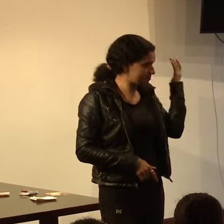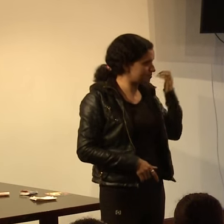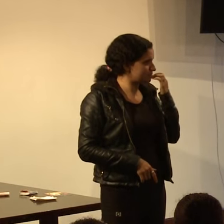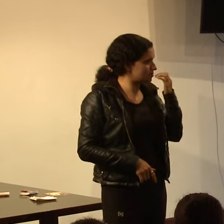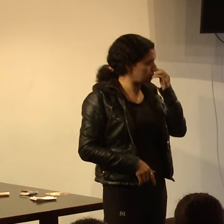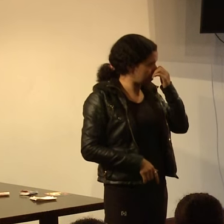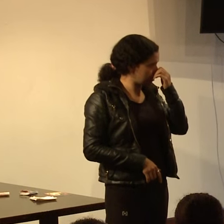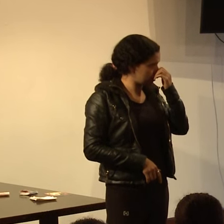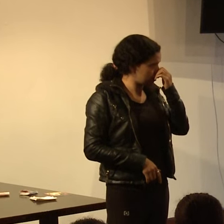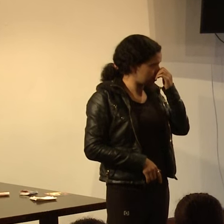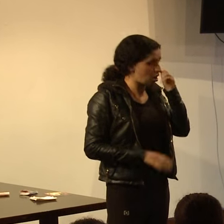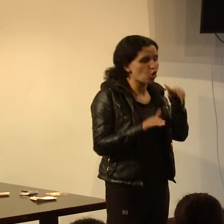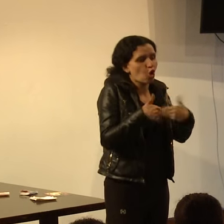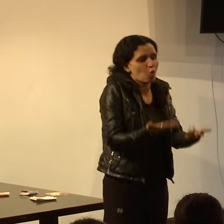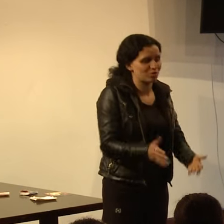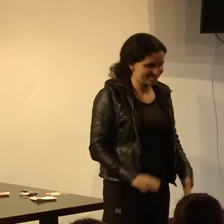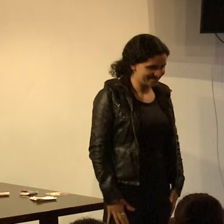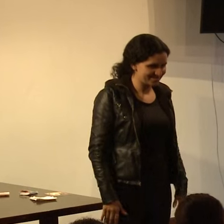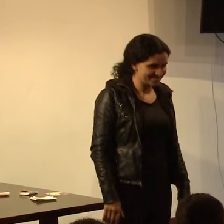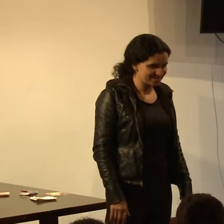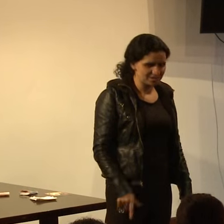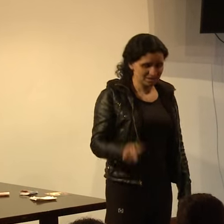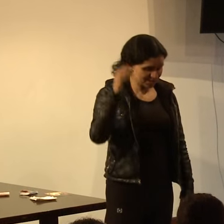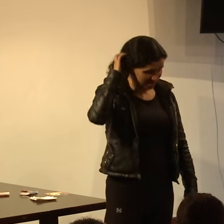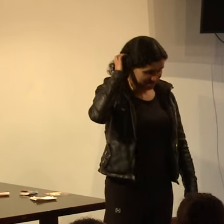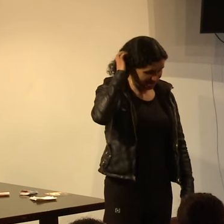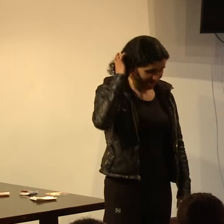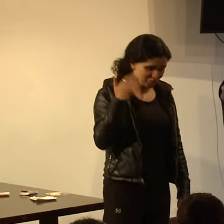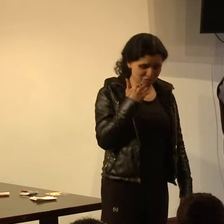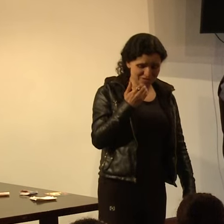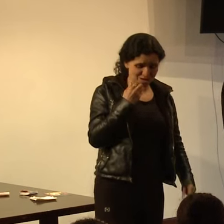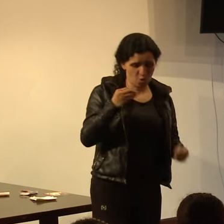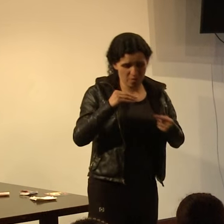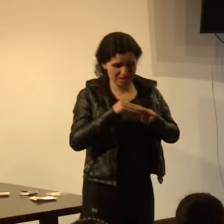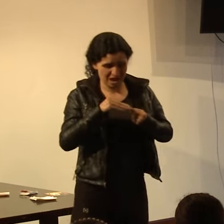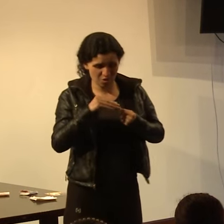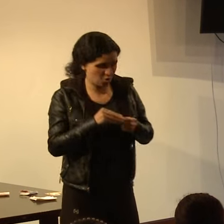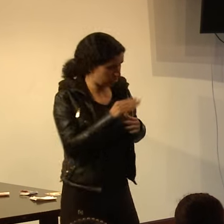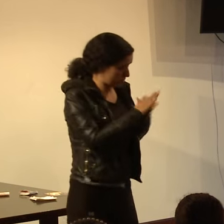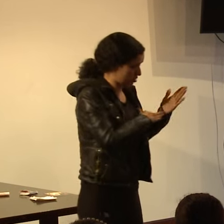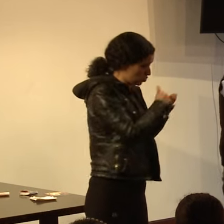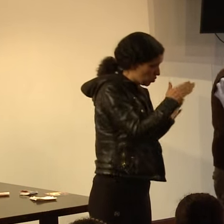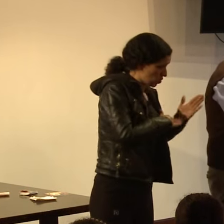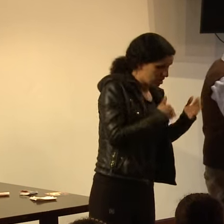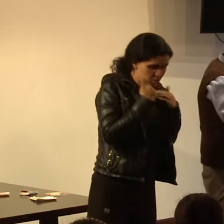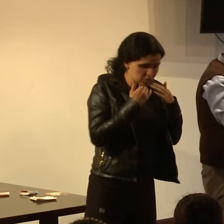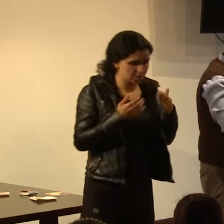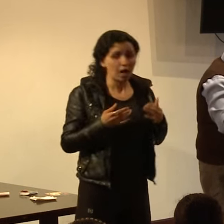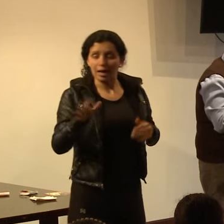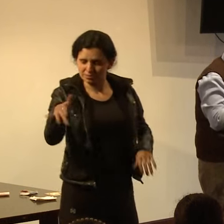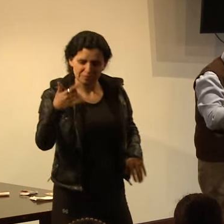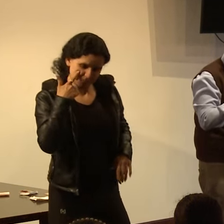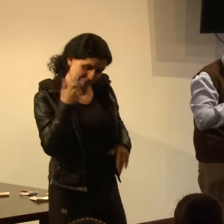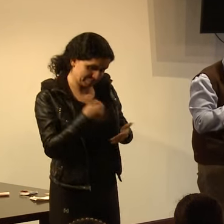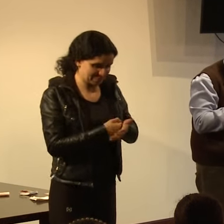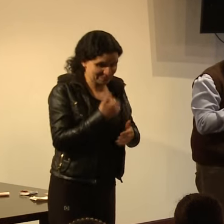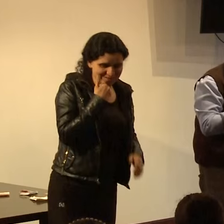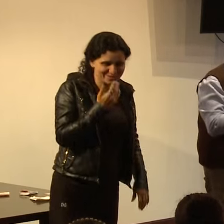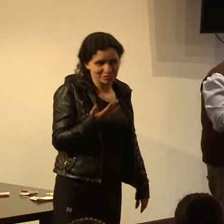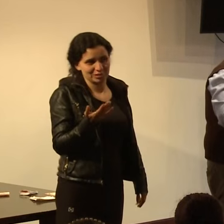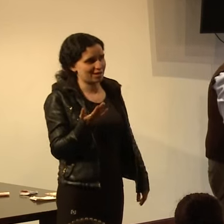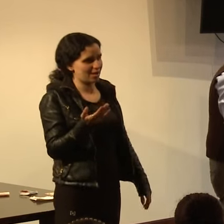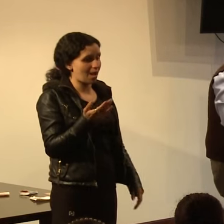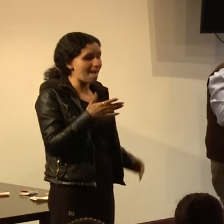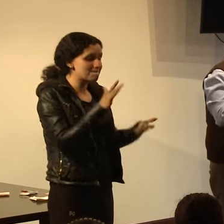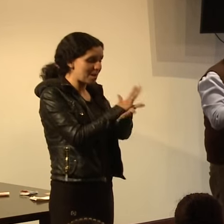ejemplo con el cómo podría hacerlo, porque el niño puede estar desencartado en que si lo hace con marcadores o lo hace con pinturas, y entonces uno le puede decir, mira, ¿por qué no intentas más bien, por ejemplo,